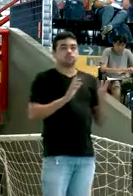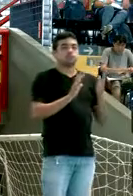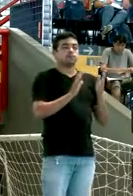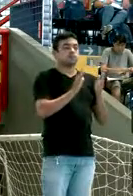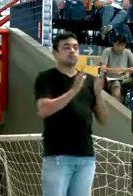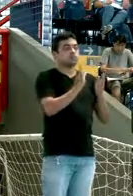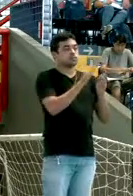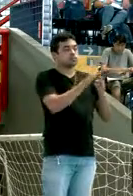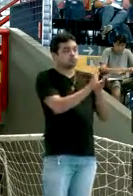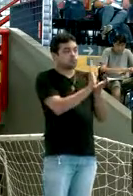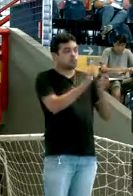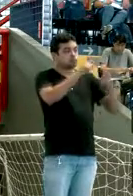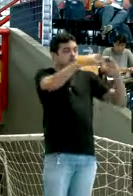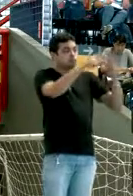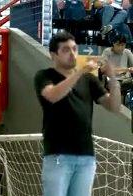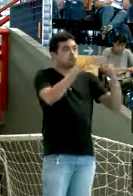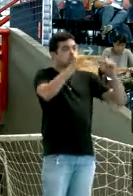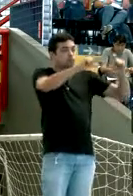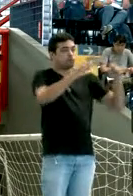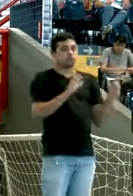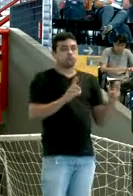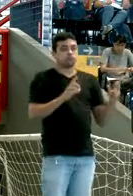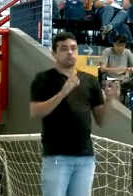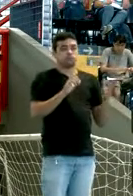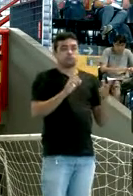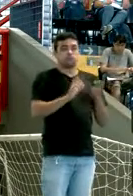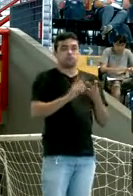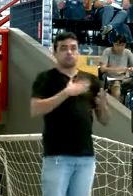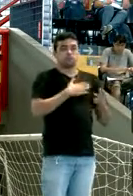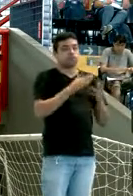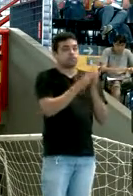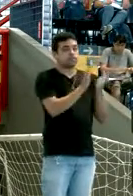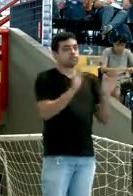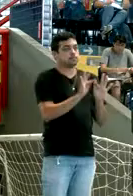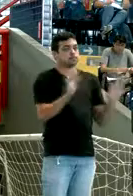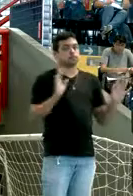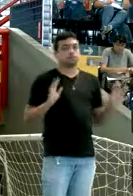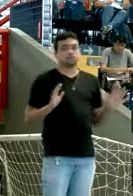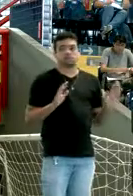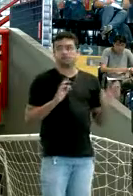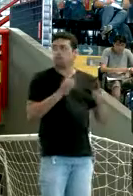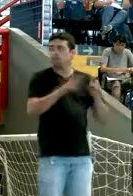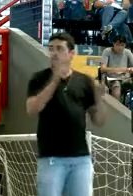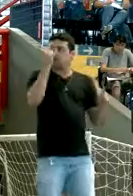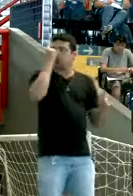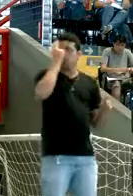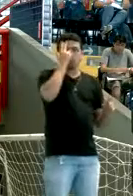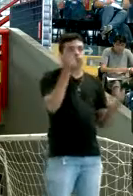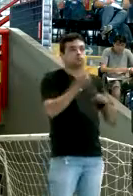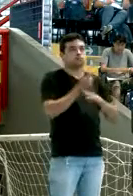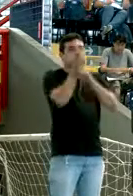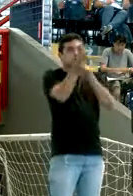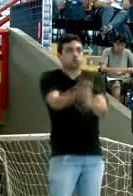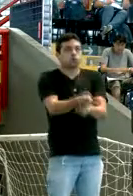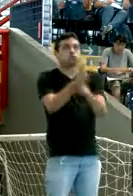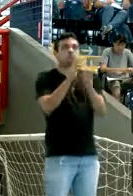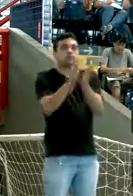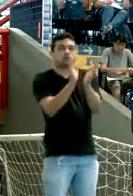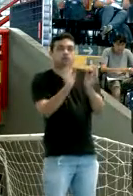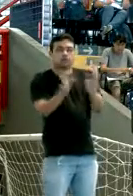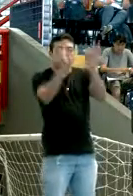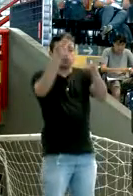Celular, filma, tira foto. Meu celular é bem simples, mas geralmente quando se procura hoje um celular, se procura tecnologia